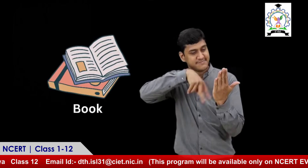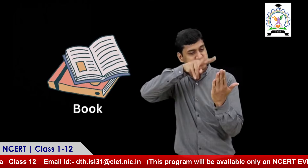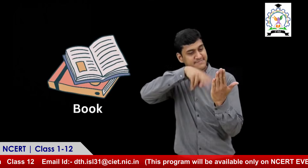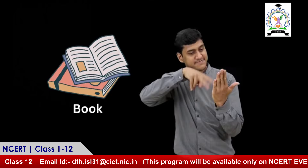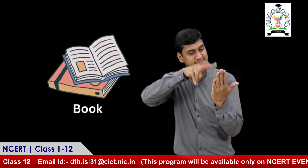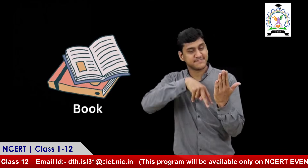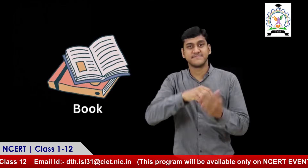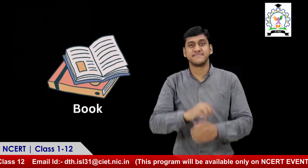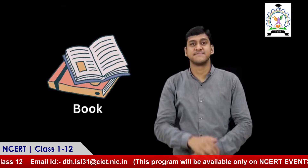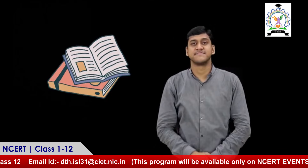किताब।